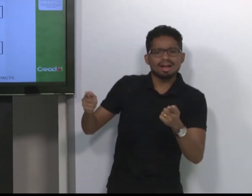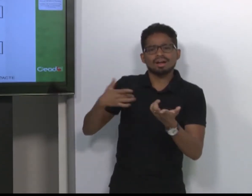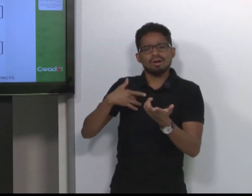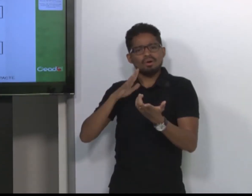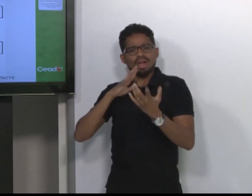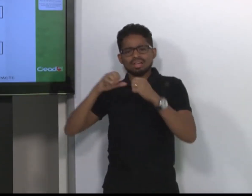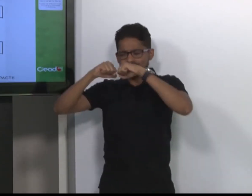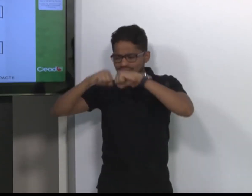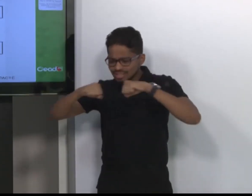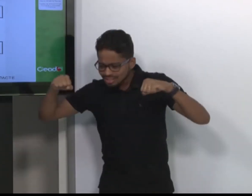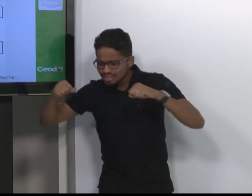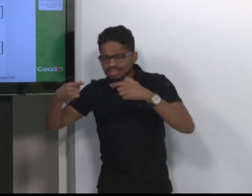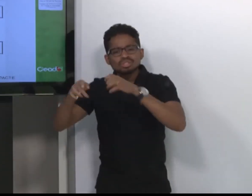dessas línguas,